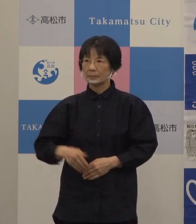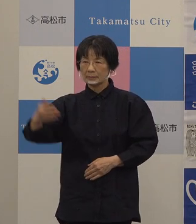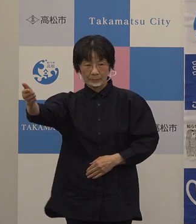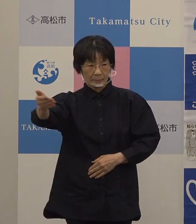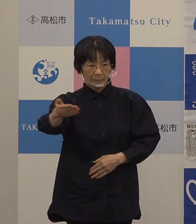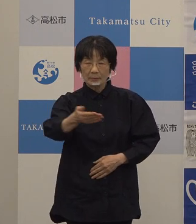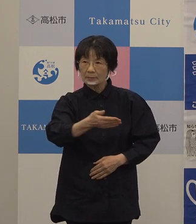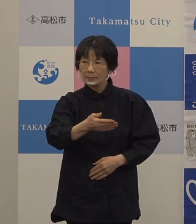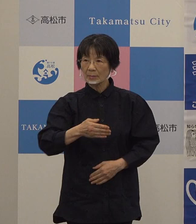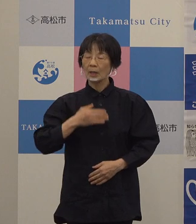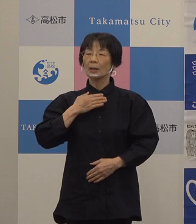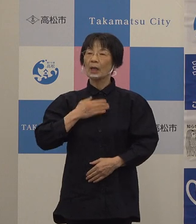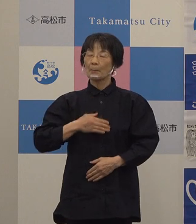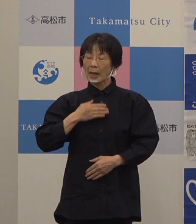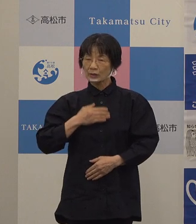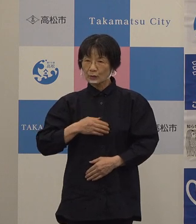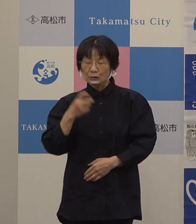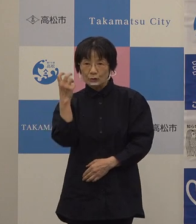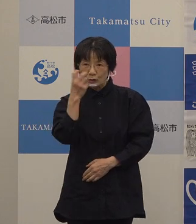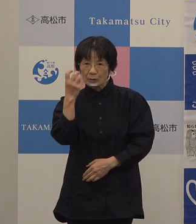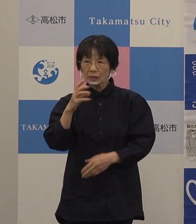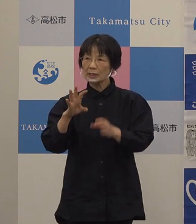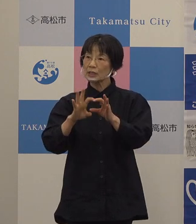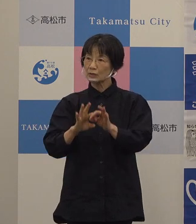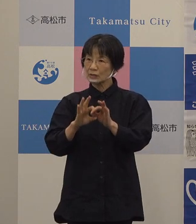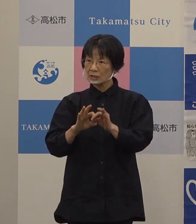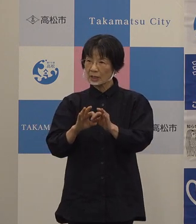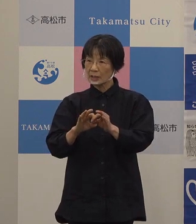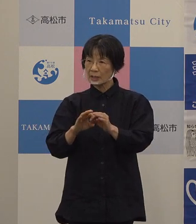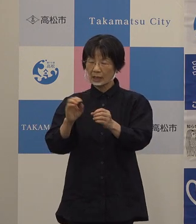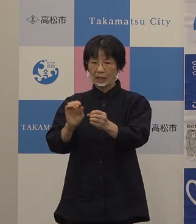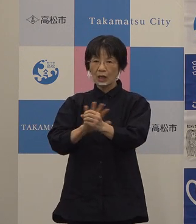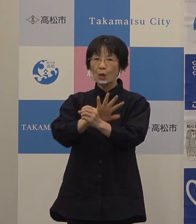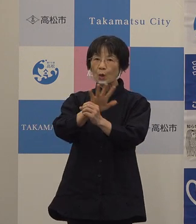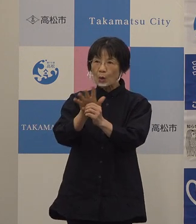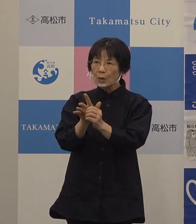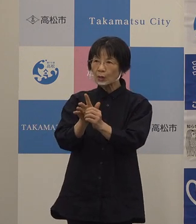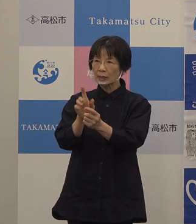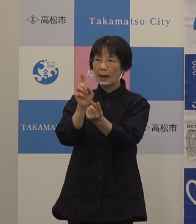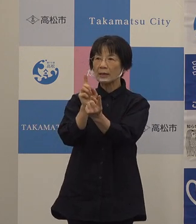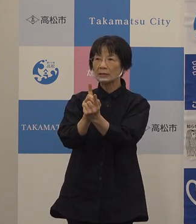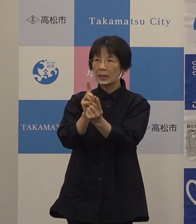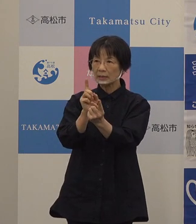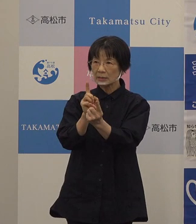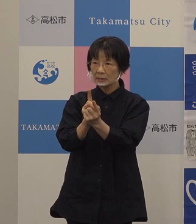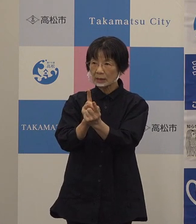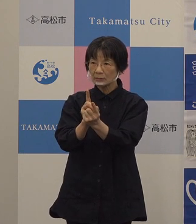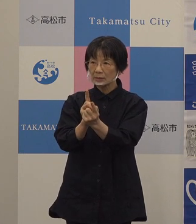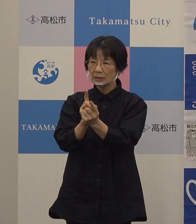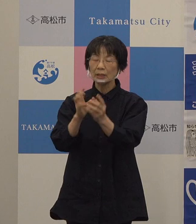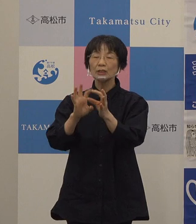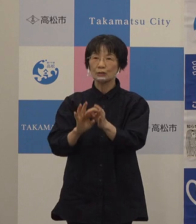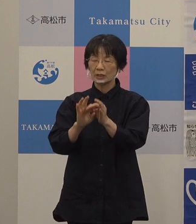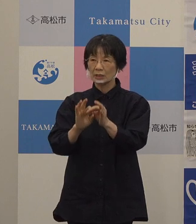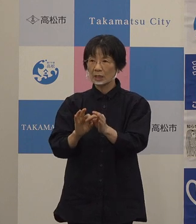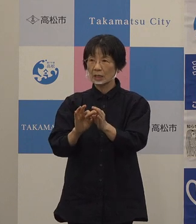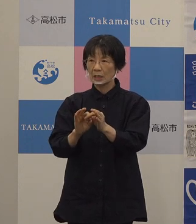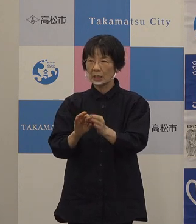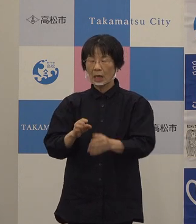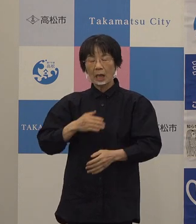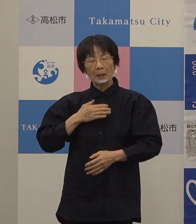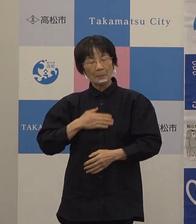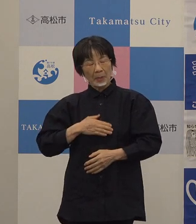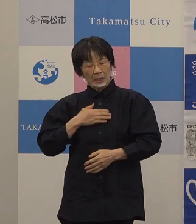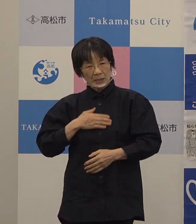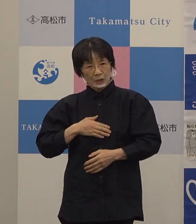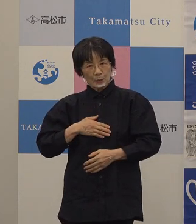足度調査の分なんですけれども、その中で1点、コロナ対策に対する取り組みの満足度の分なんですが、これは満足度の方